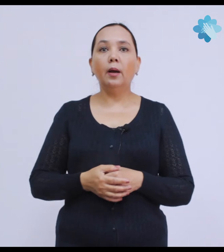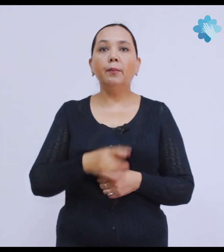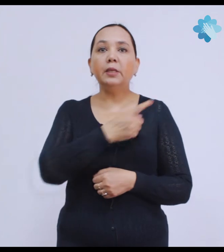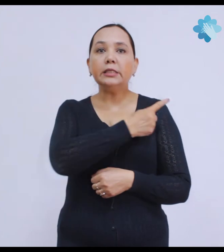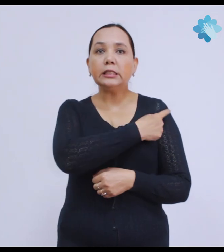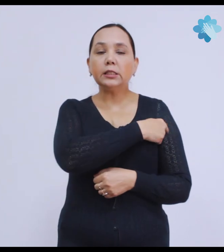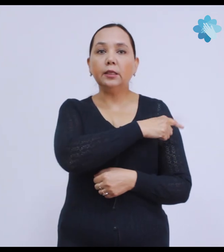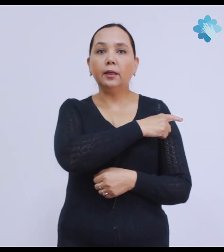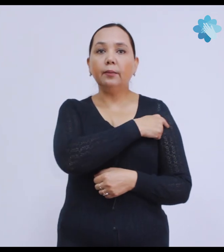медицина